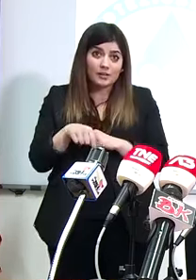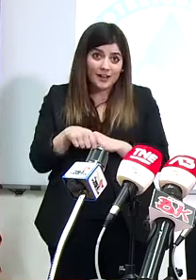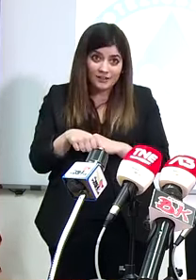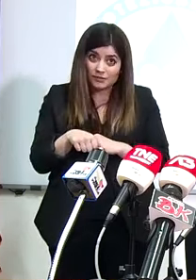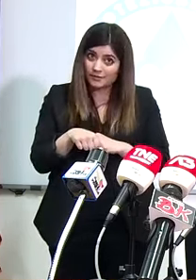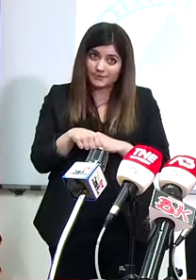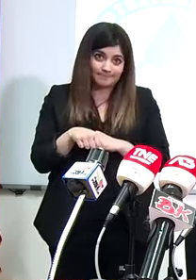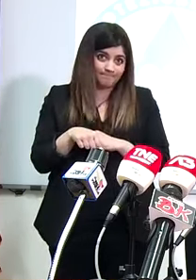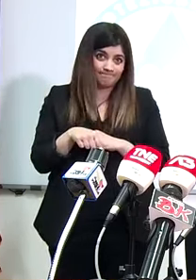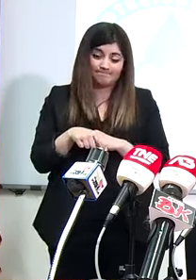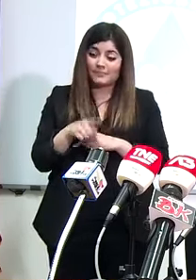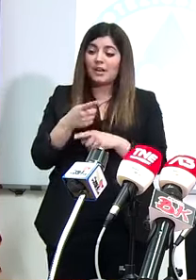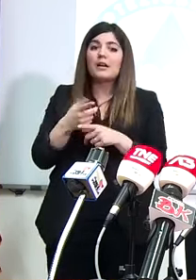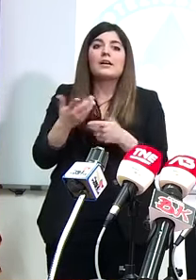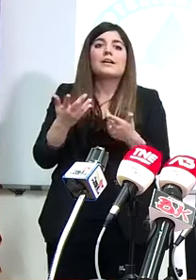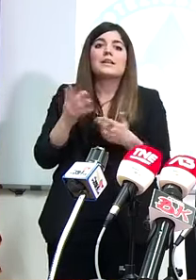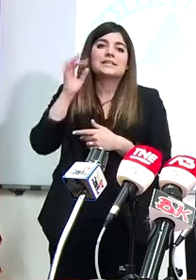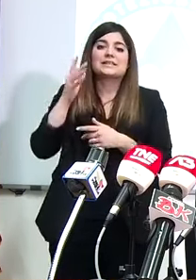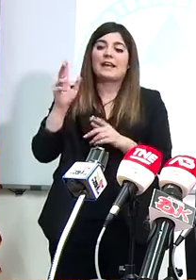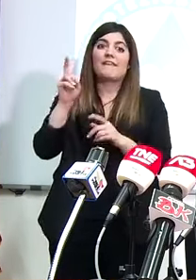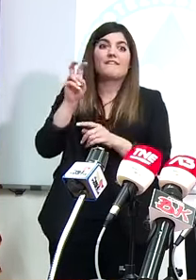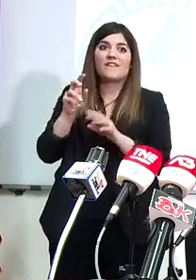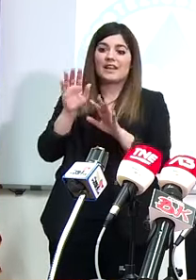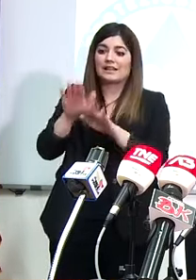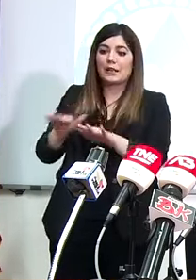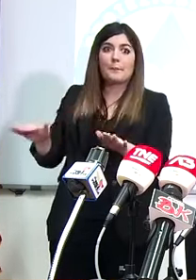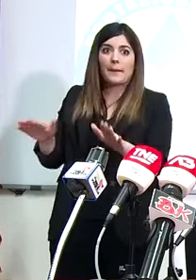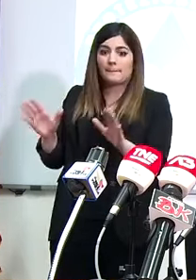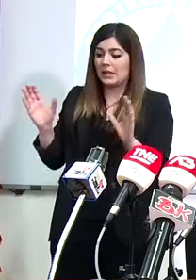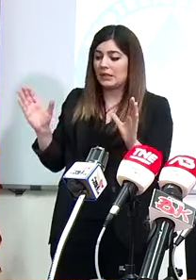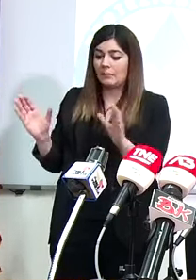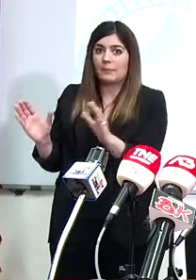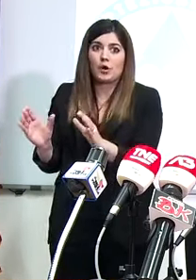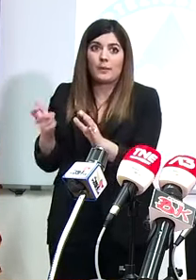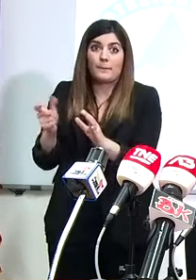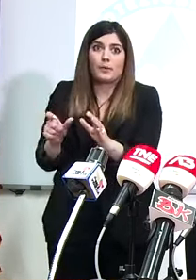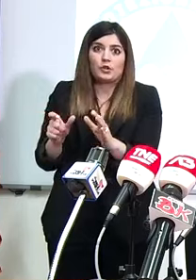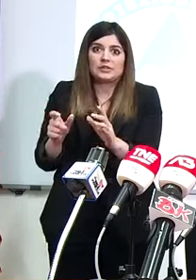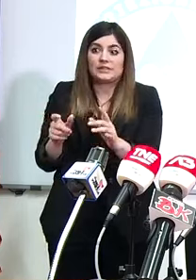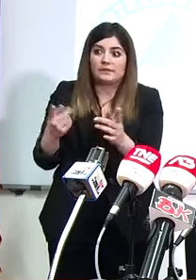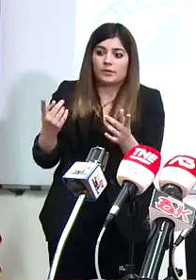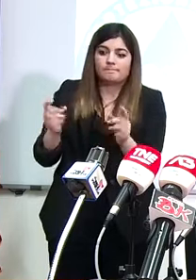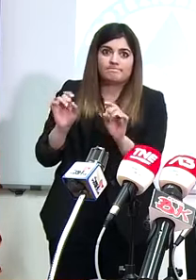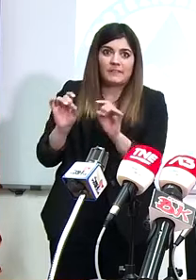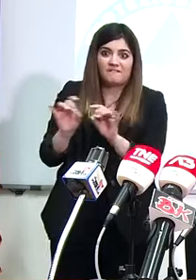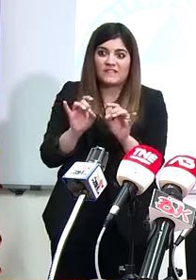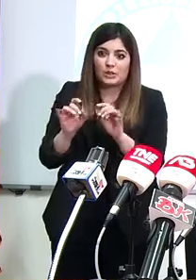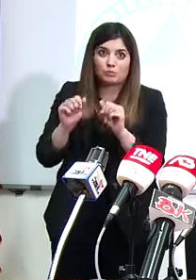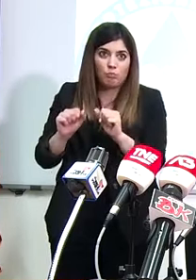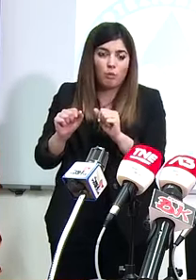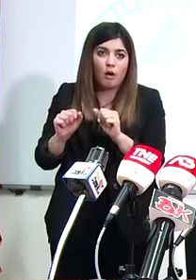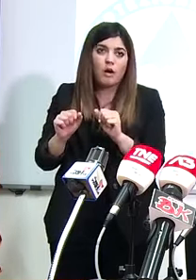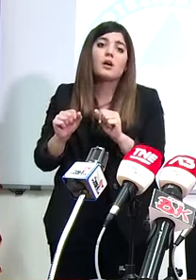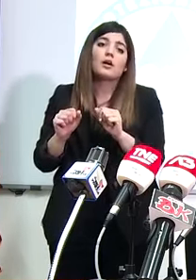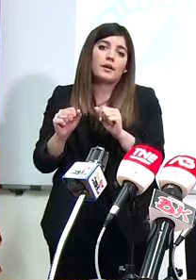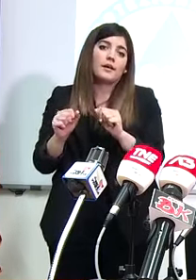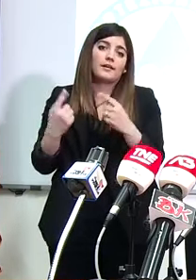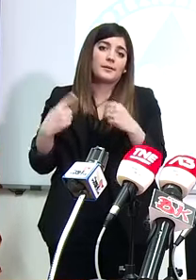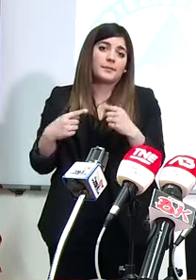qualcuno dirà loro sì e tu no semplicemente perché alcune comunità saranno vaccinate altre